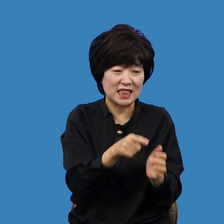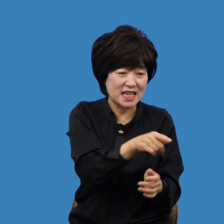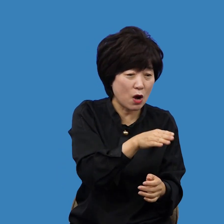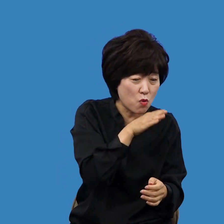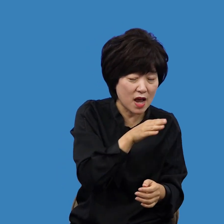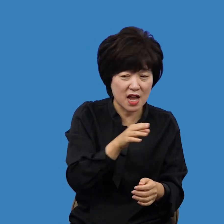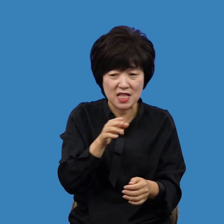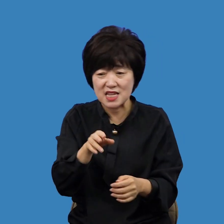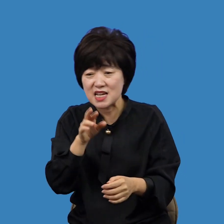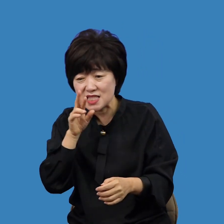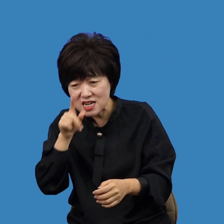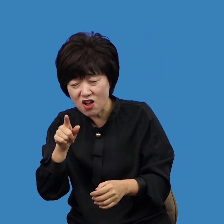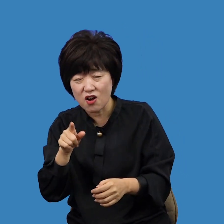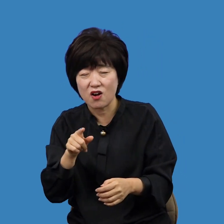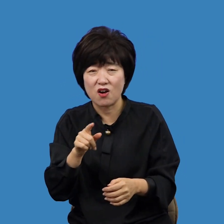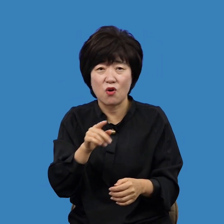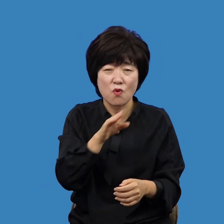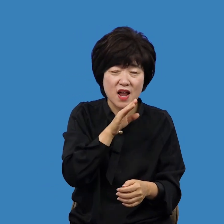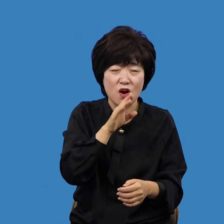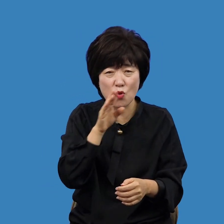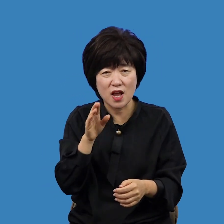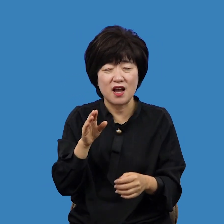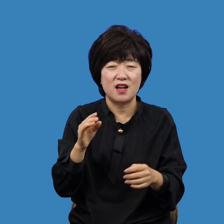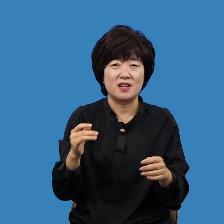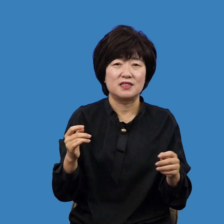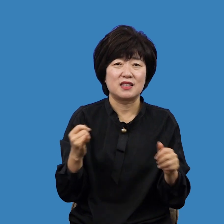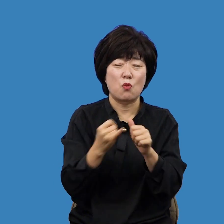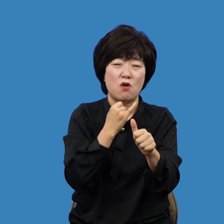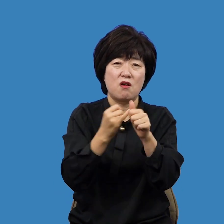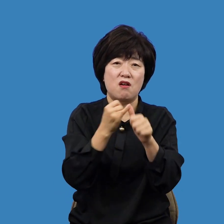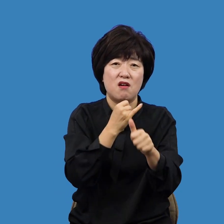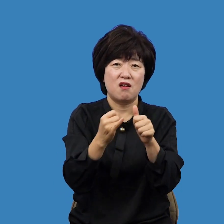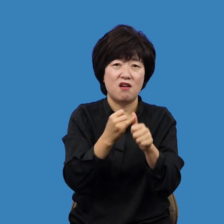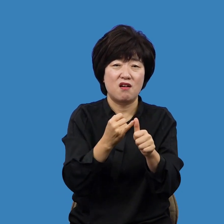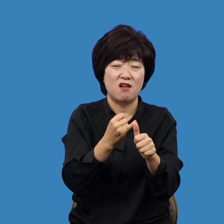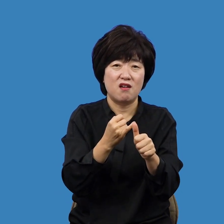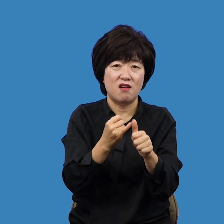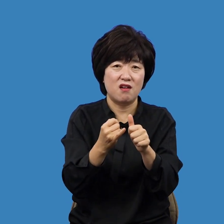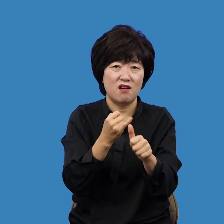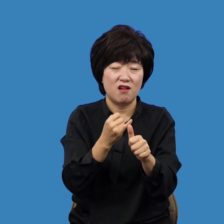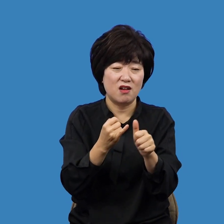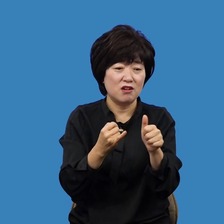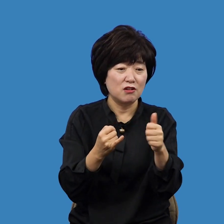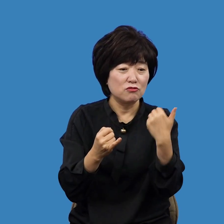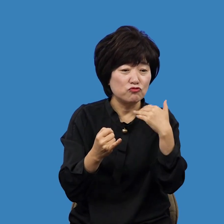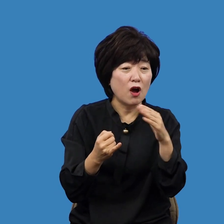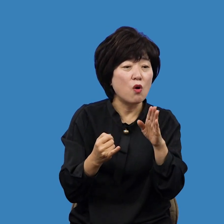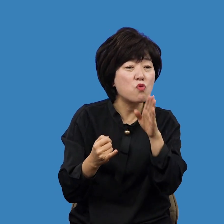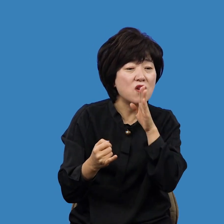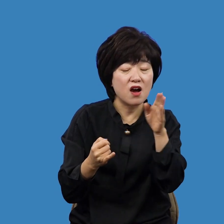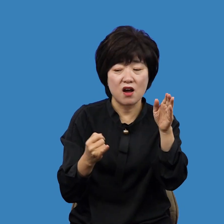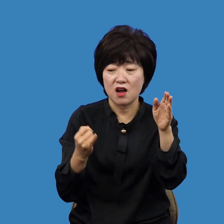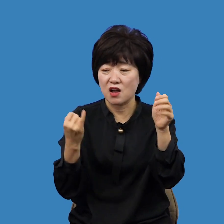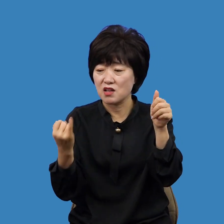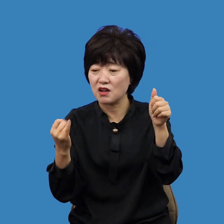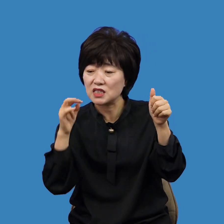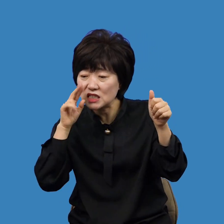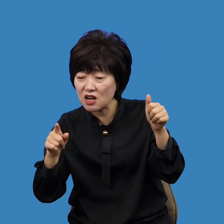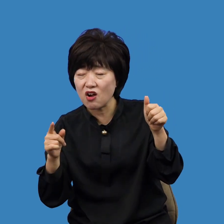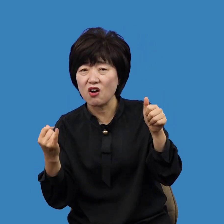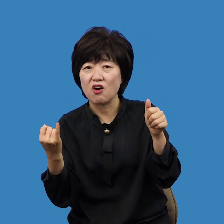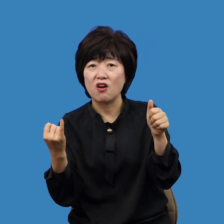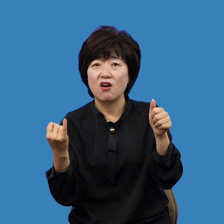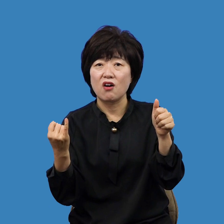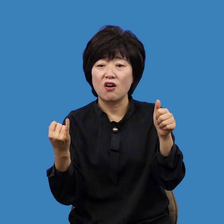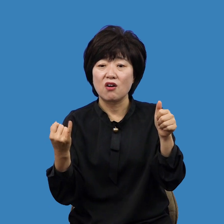올냐 내가 올려가지고 싸우는데 결국 가보면 거기서 한 사람이 옳고 한 사람이 글렀다고 하는 것이